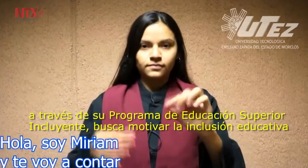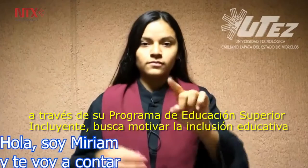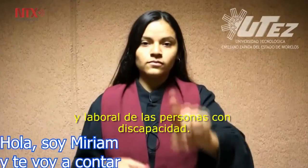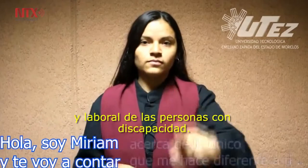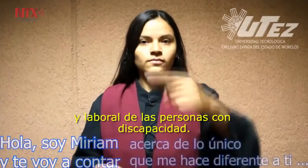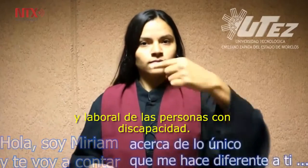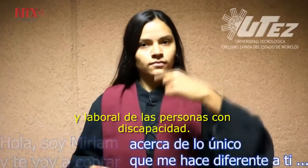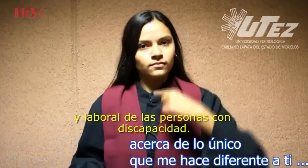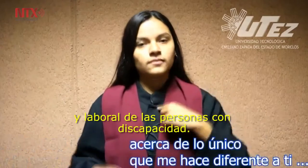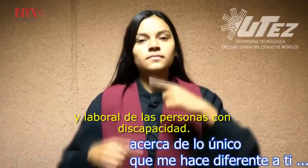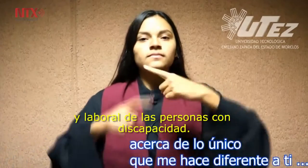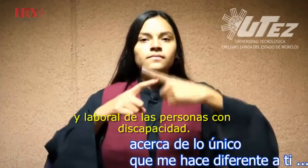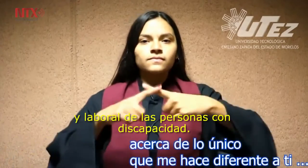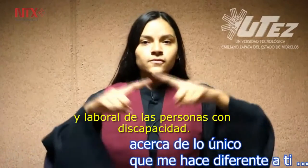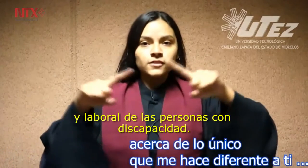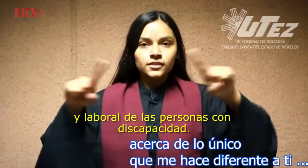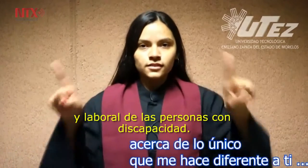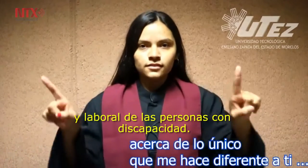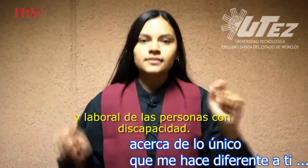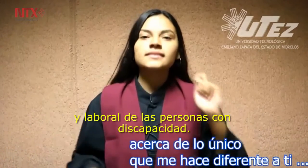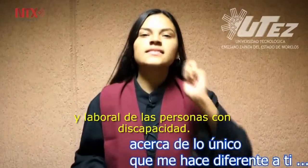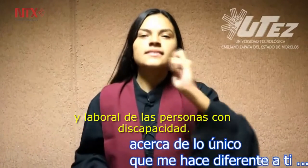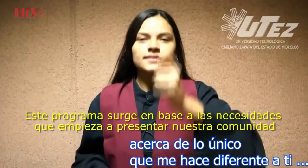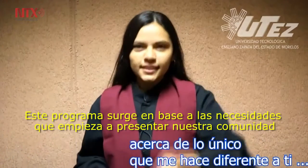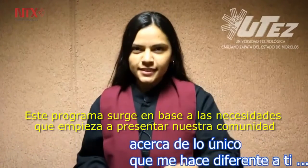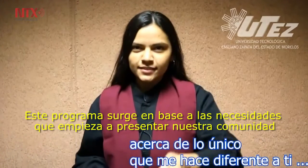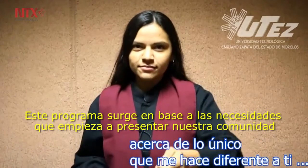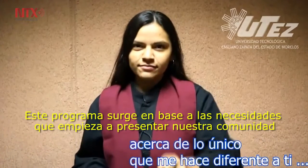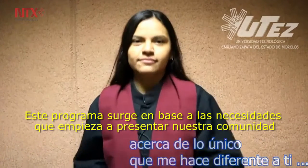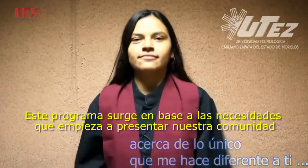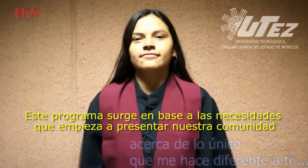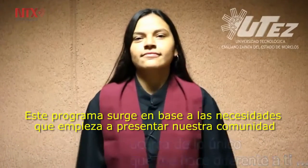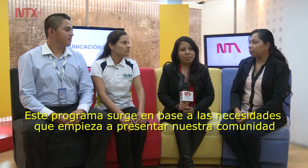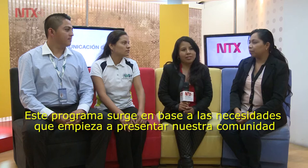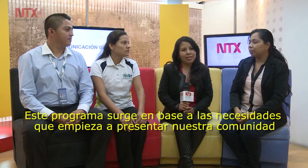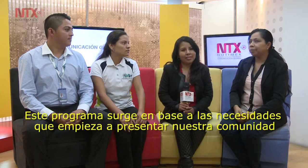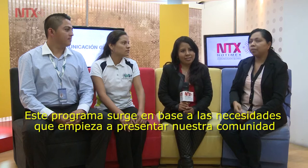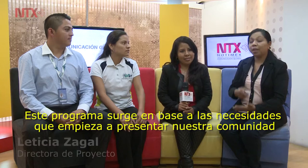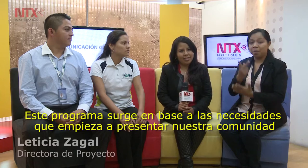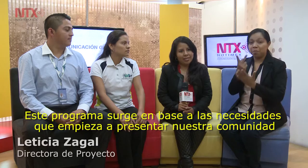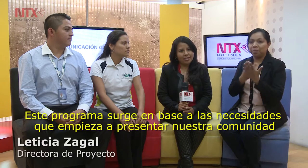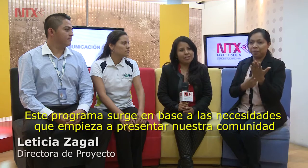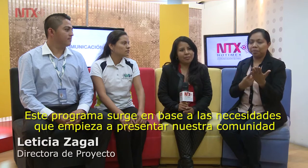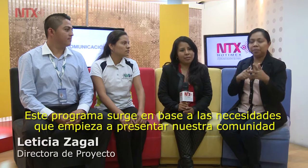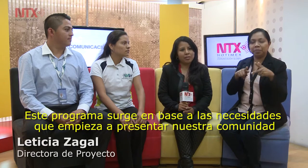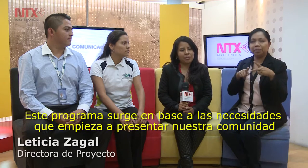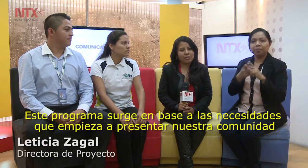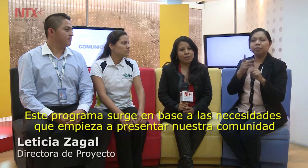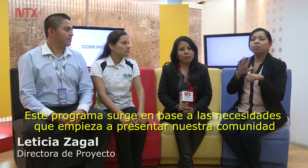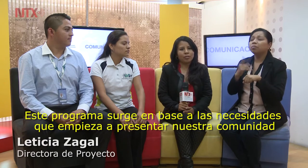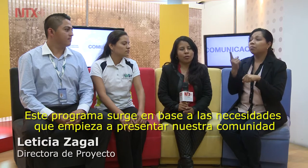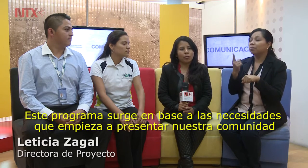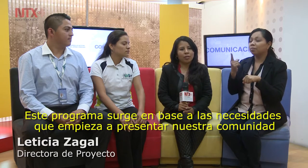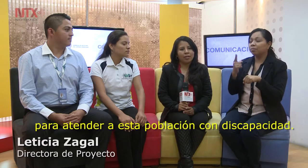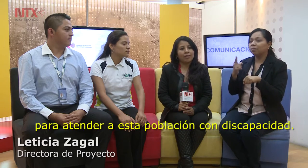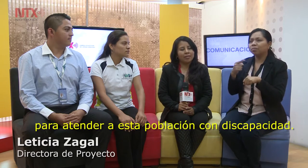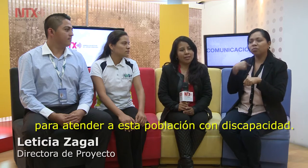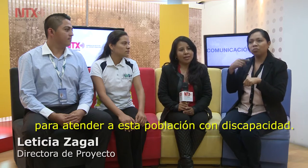educativa y laboral de las personas con discapacidad. Este programa surge en base a las necesidades que empieza a presentar nuestra comunidad de atender a